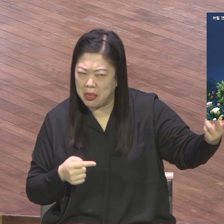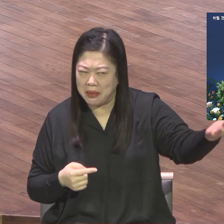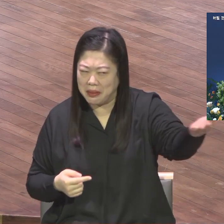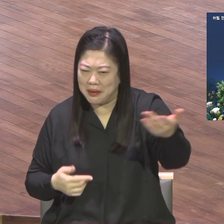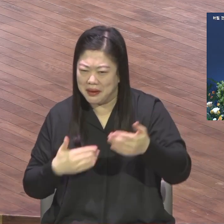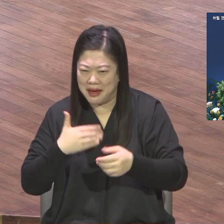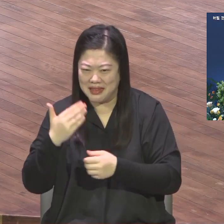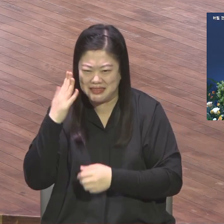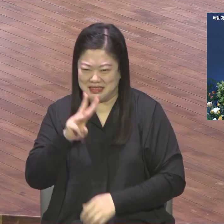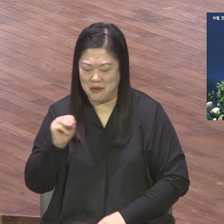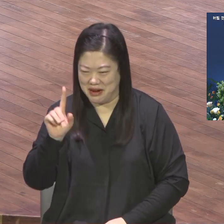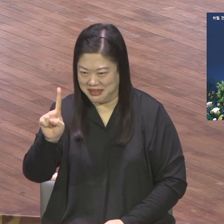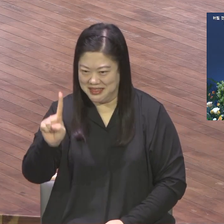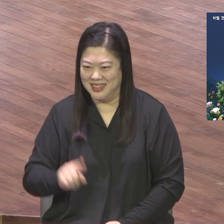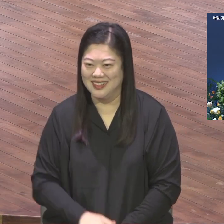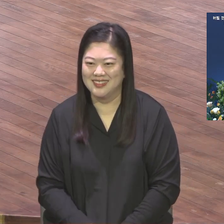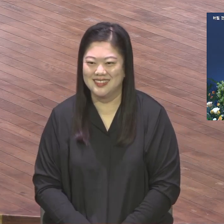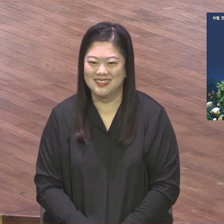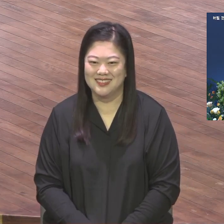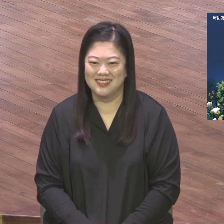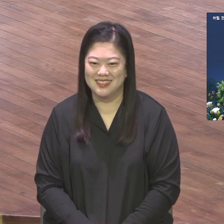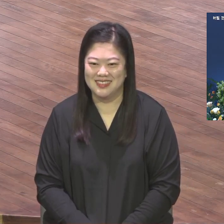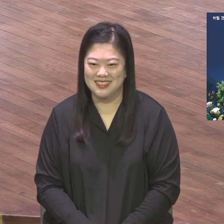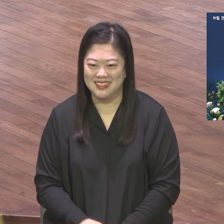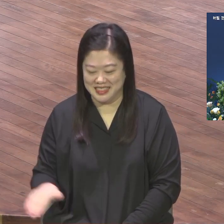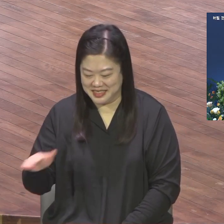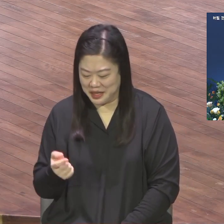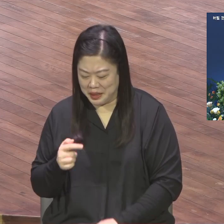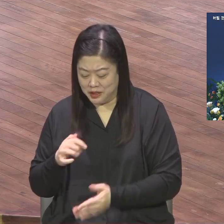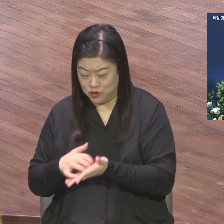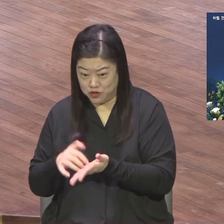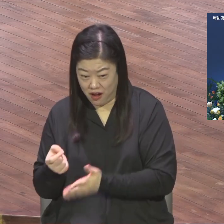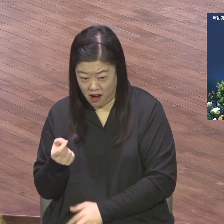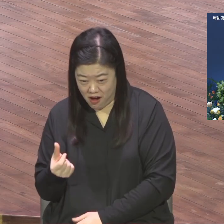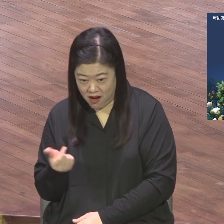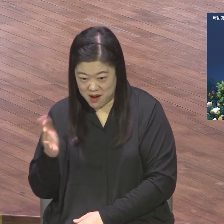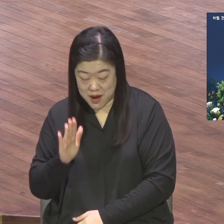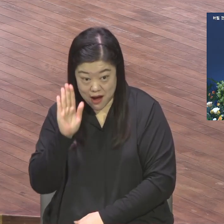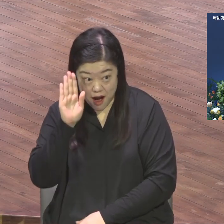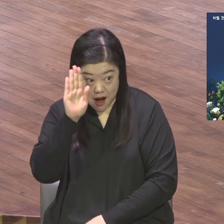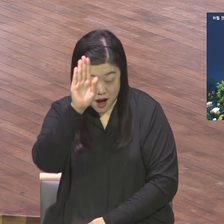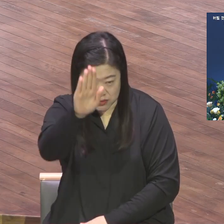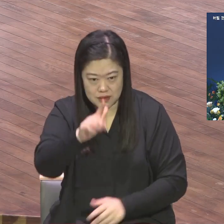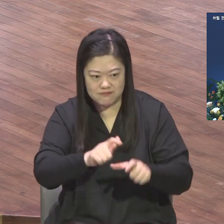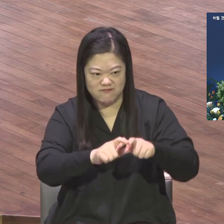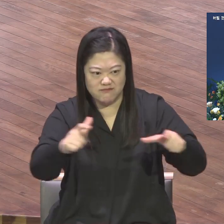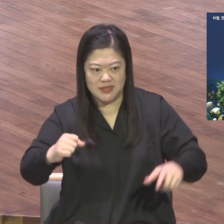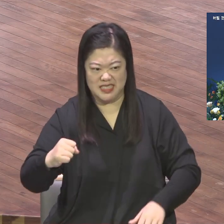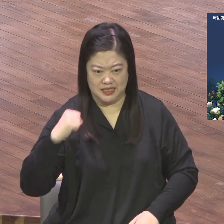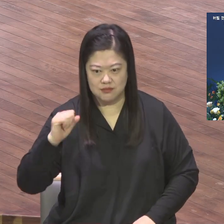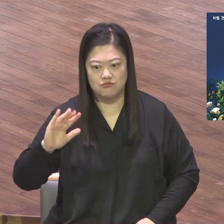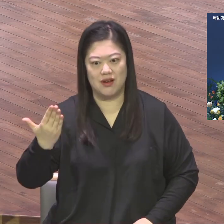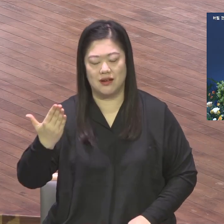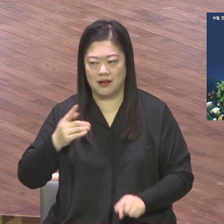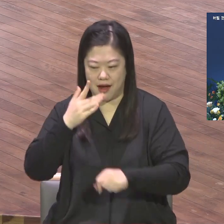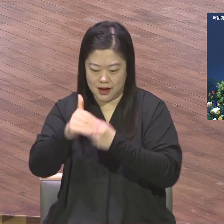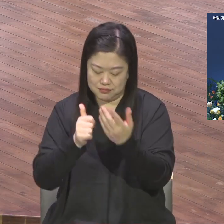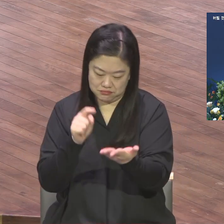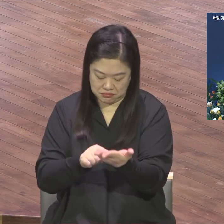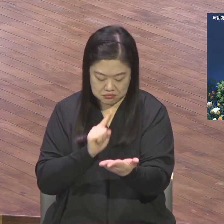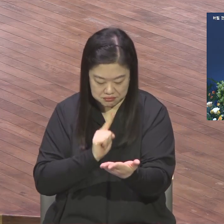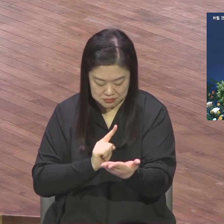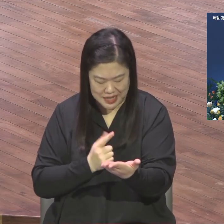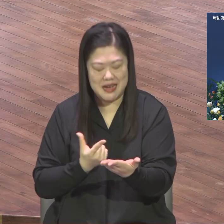그 작은 자들이 천을 이룰 것이다. 그 약한 자들이 강국 이룰 것이다. 이 하나님